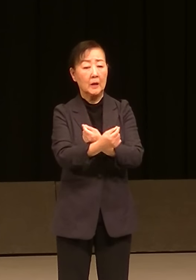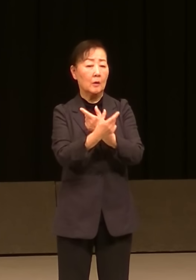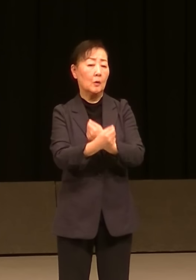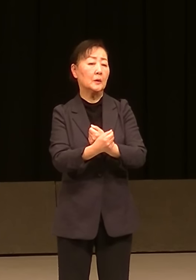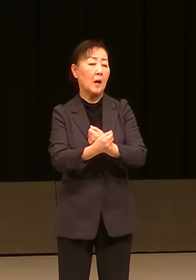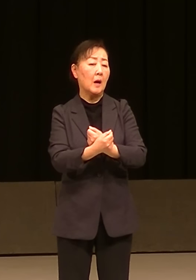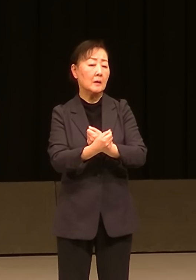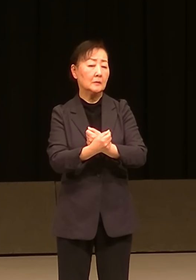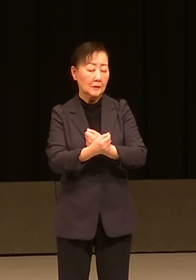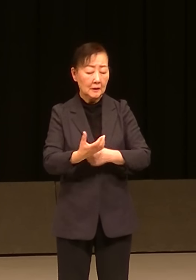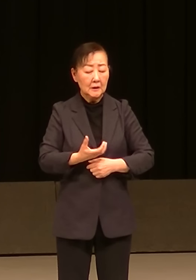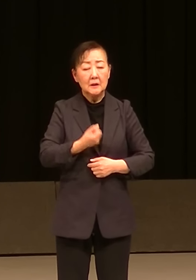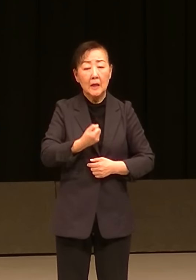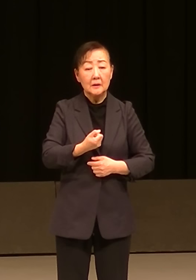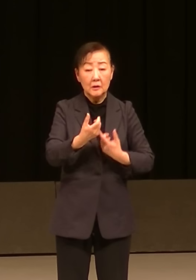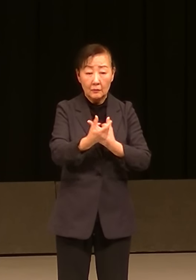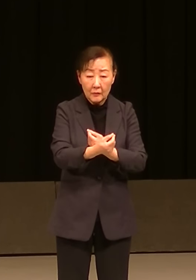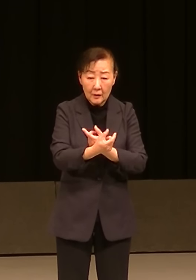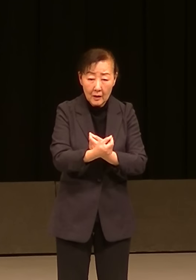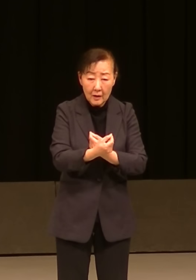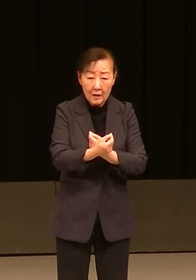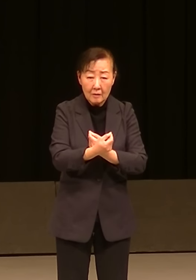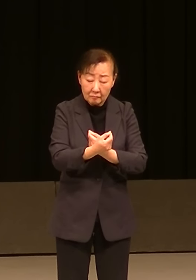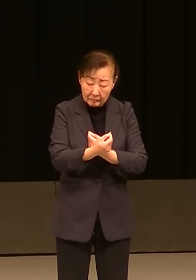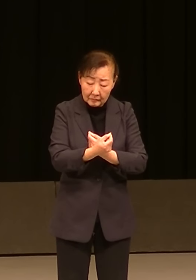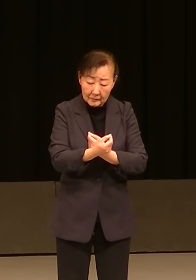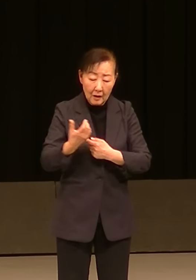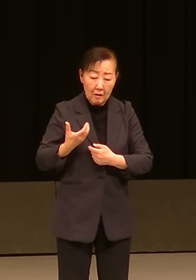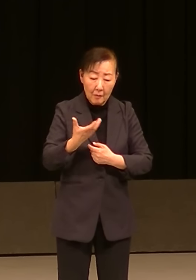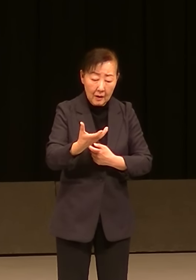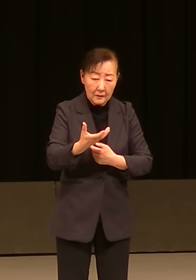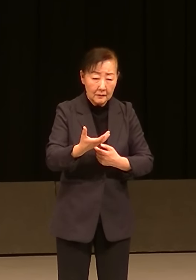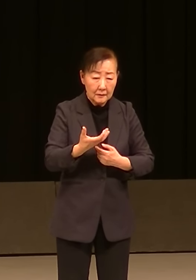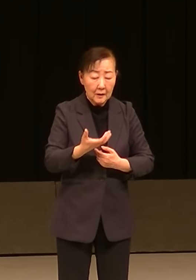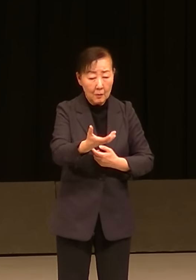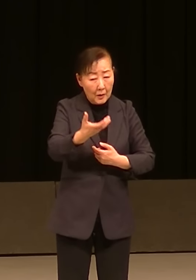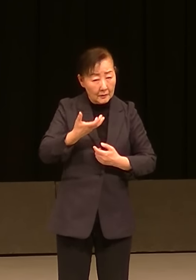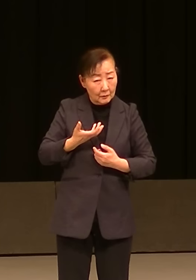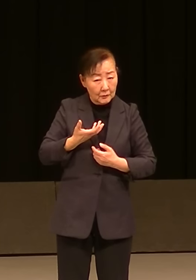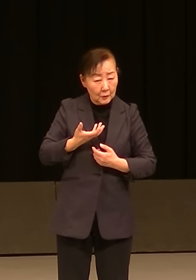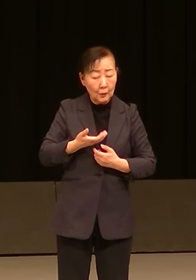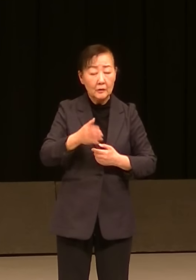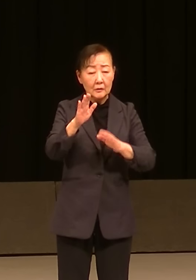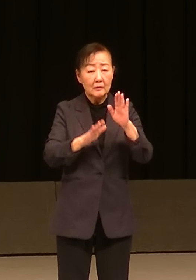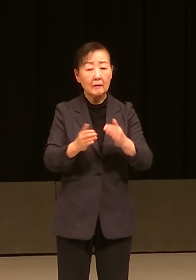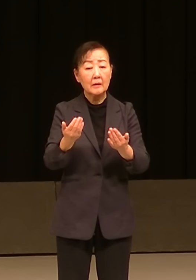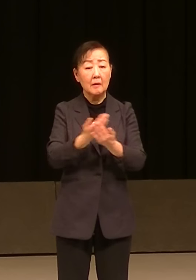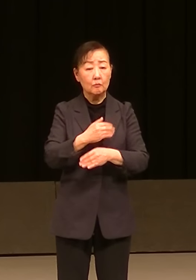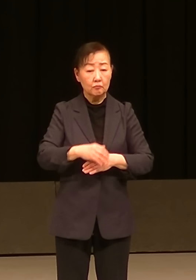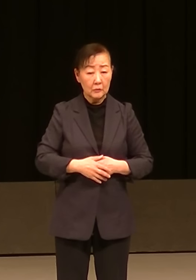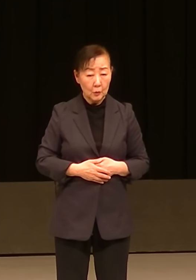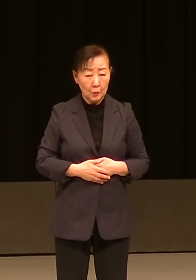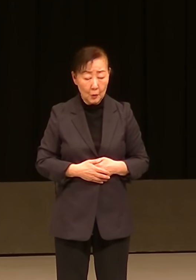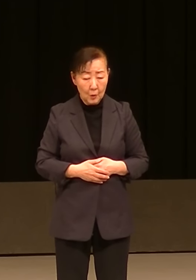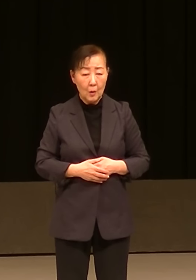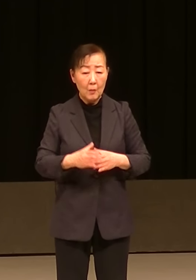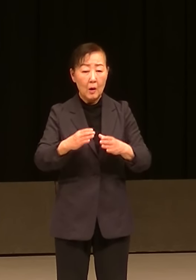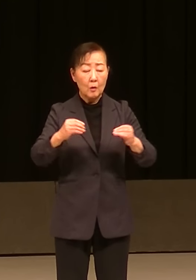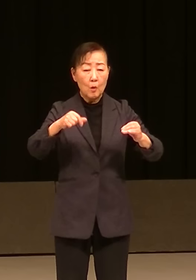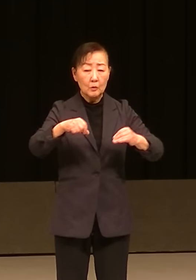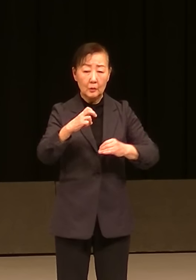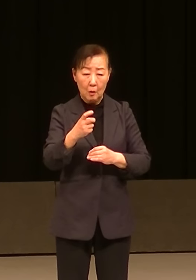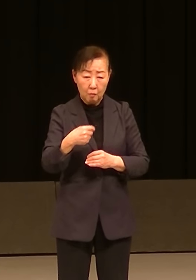と真理に信頼して、渡していくような姿になっていくんだよと、いうことをこの国府論